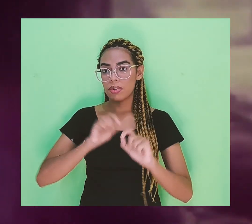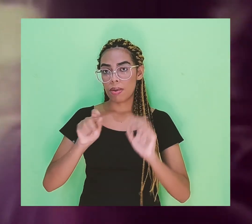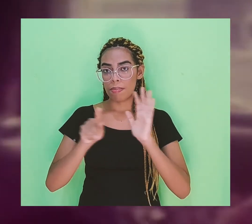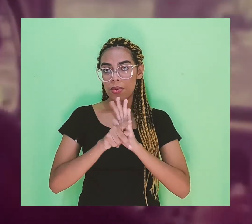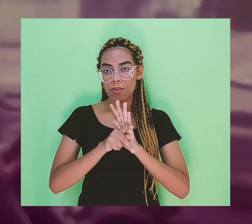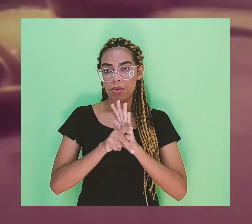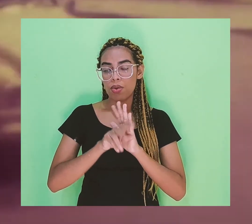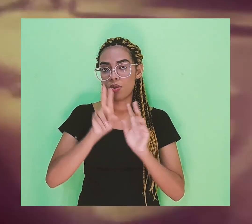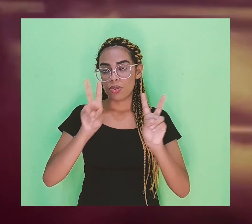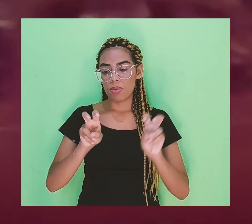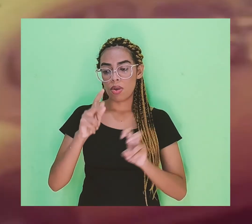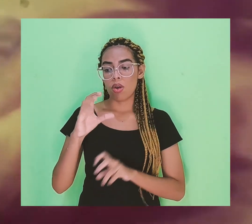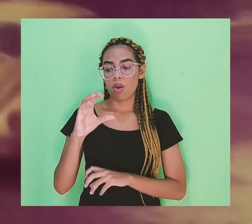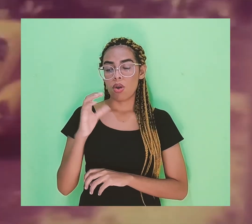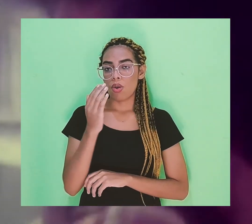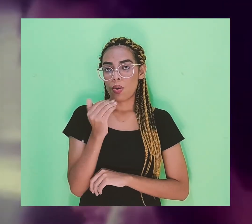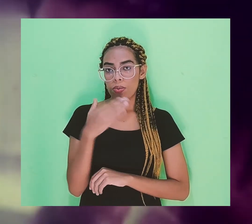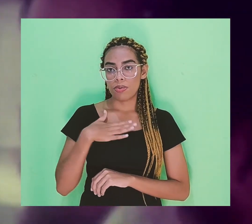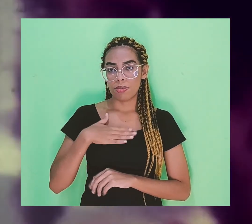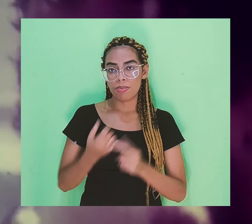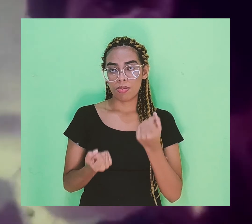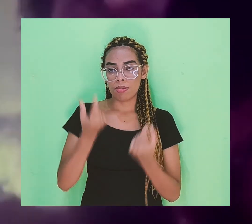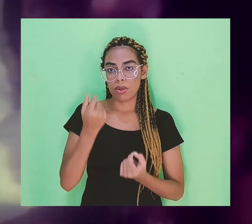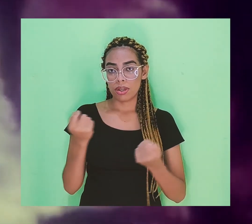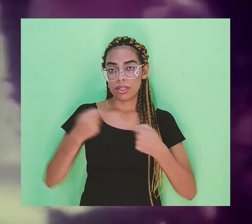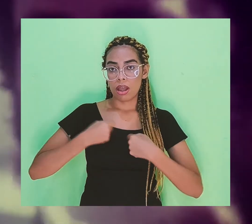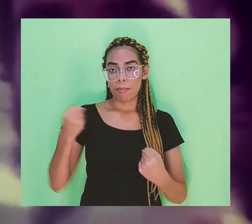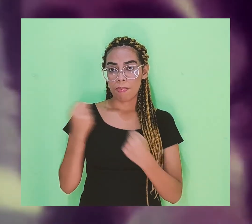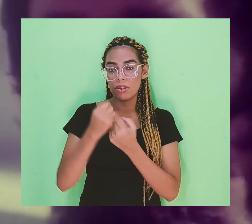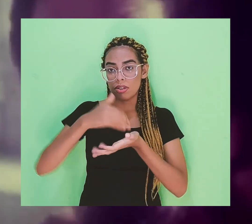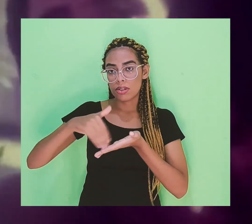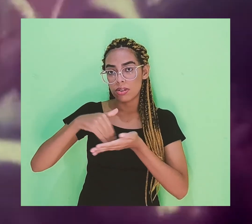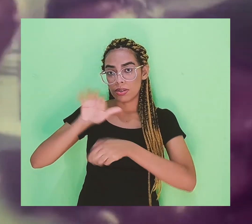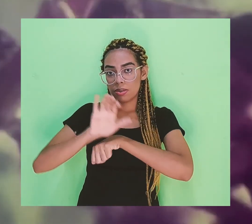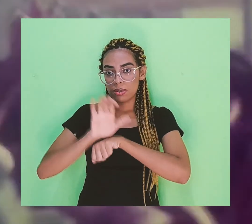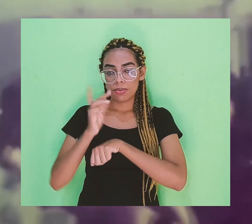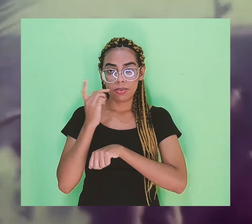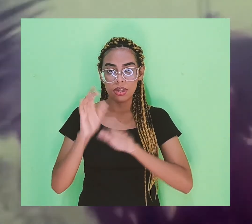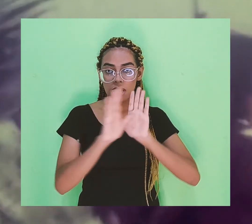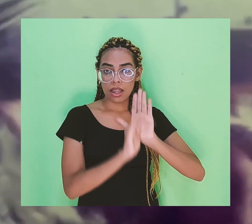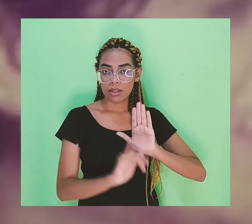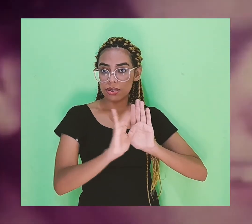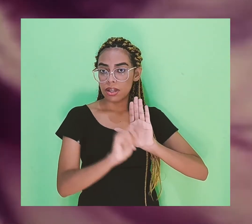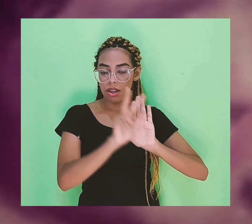realização do Comer a Minha Pipoca e conta com o apoio da Secretaria de Cultura do Estado do Ceará, através do edital de